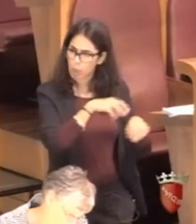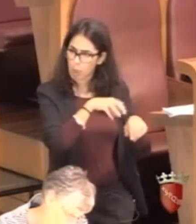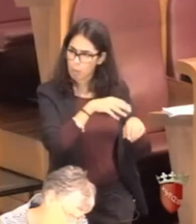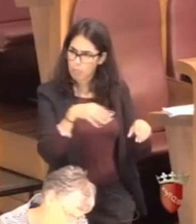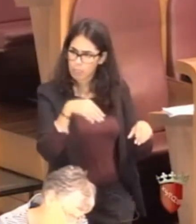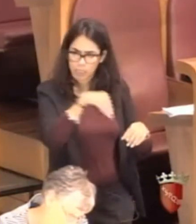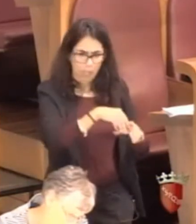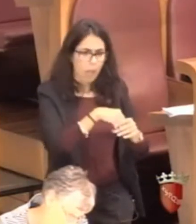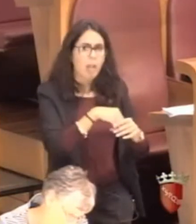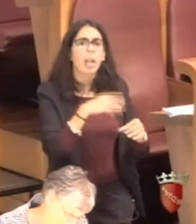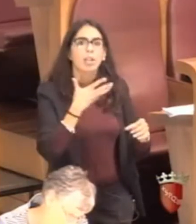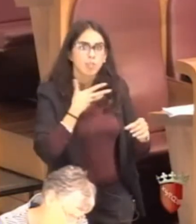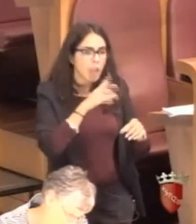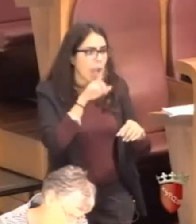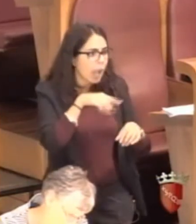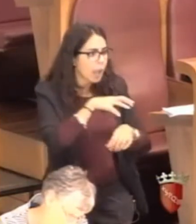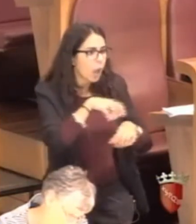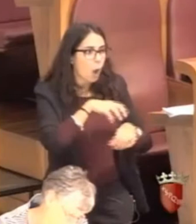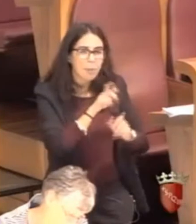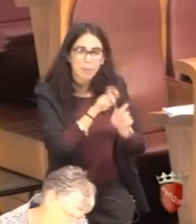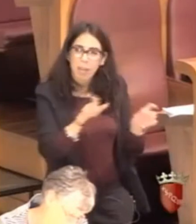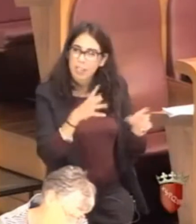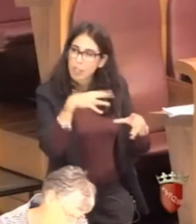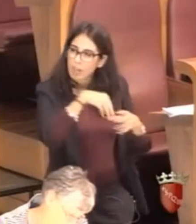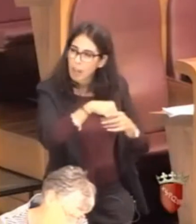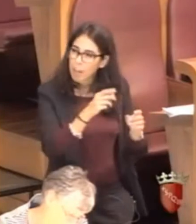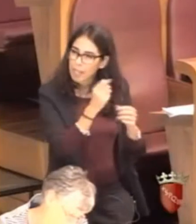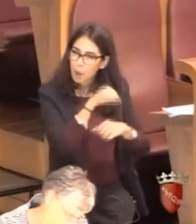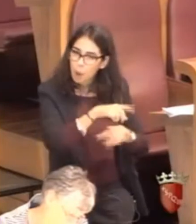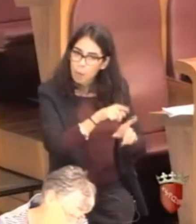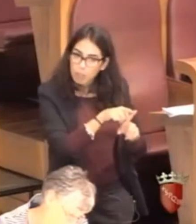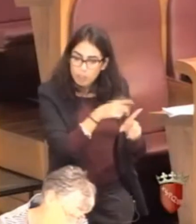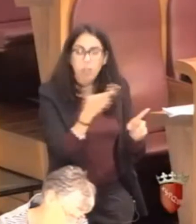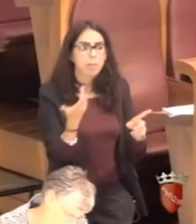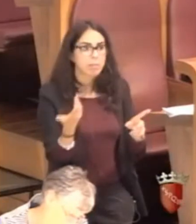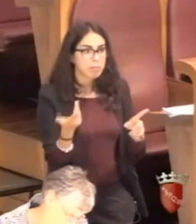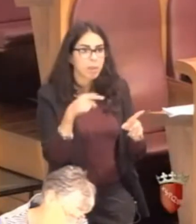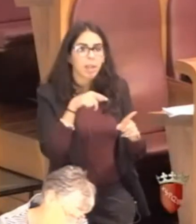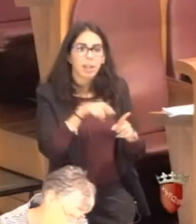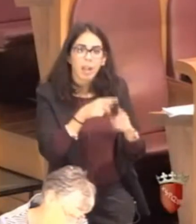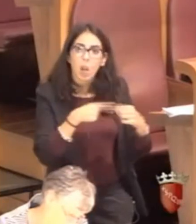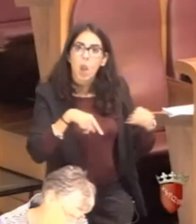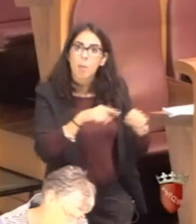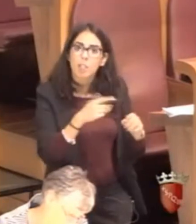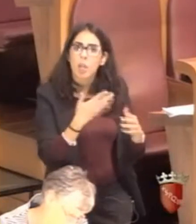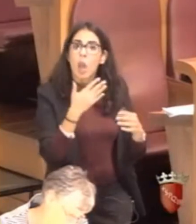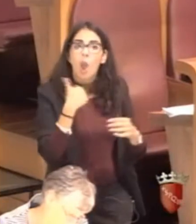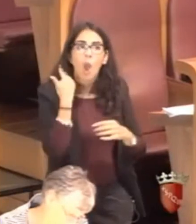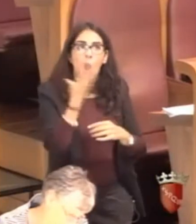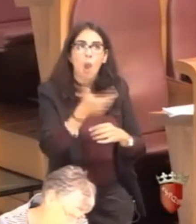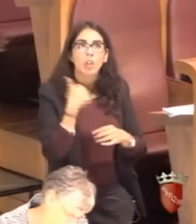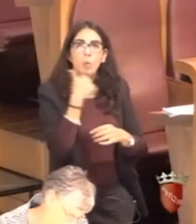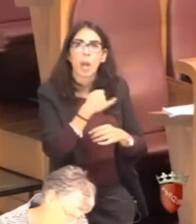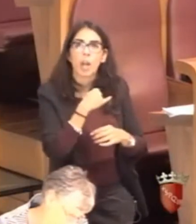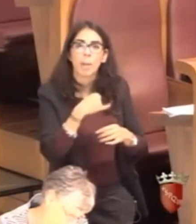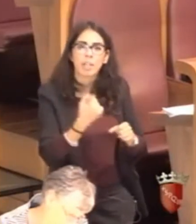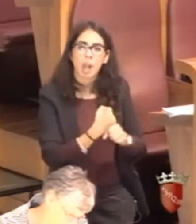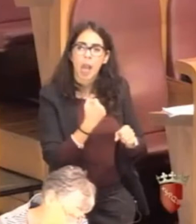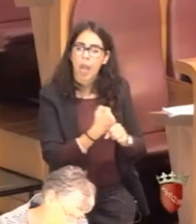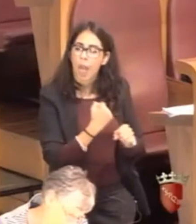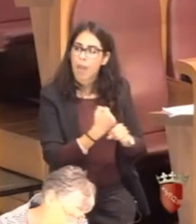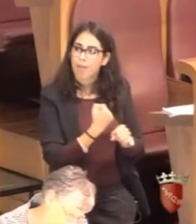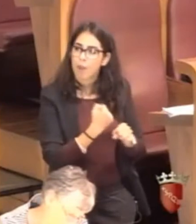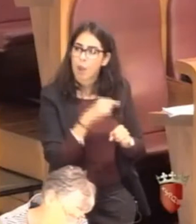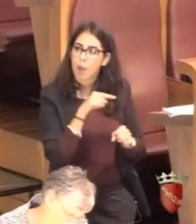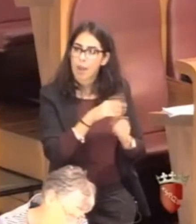anche l'opposizione, abbia lavorato da oltre un anno e mezzo su questo testo, e dai verbali